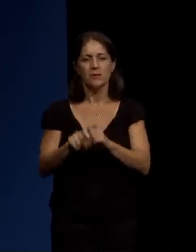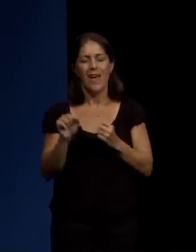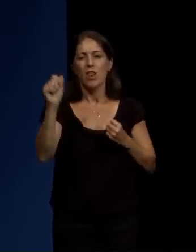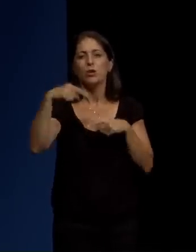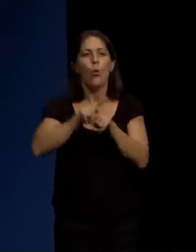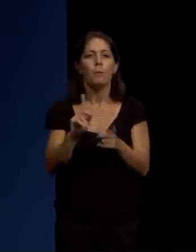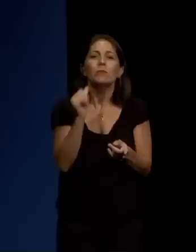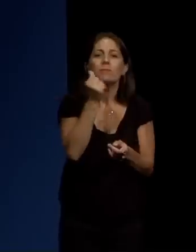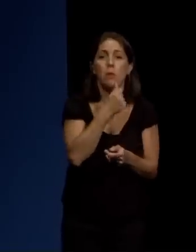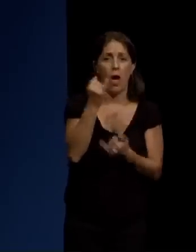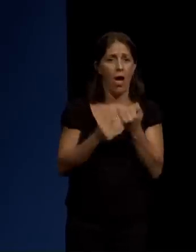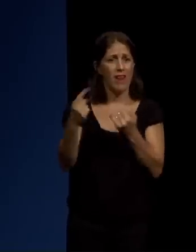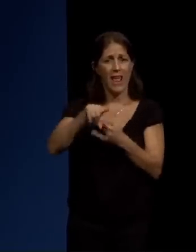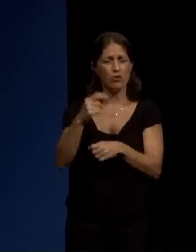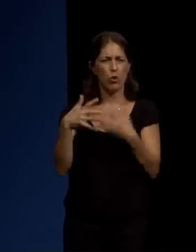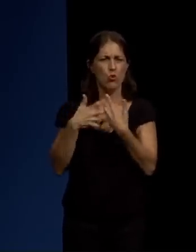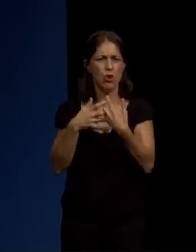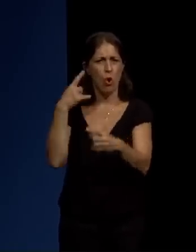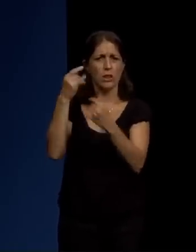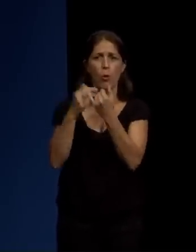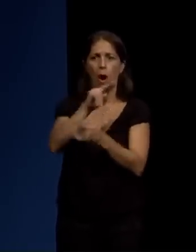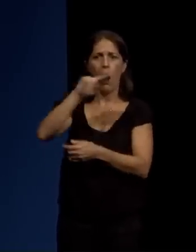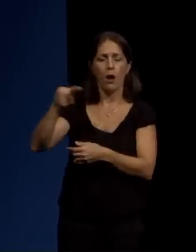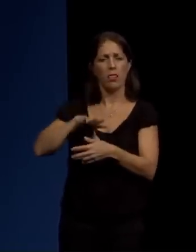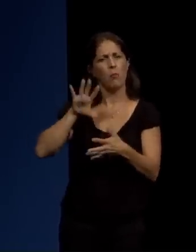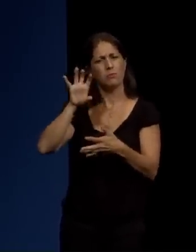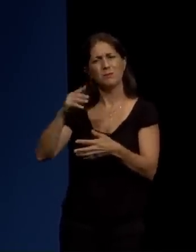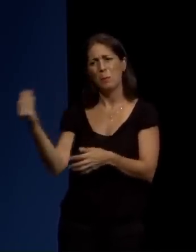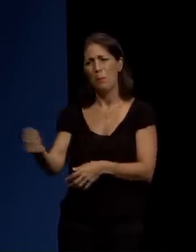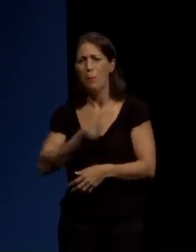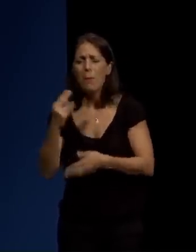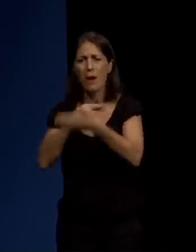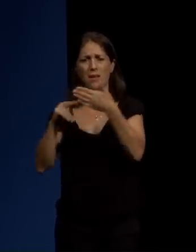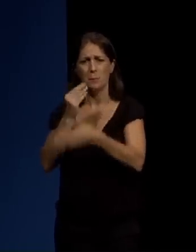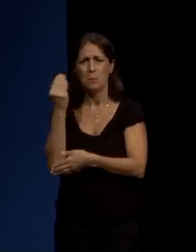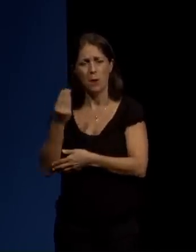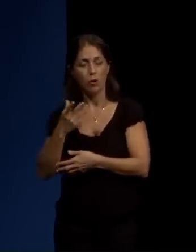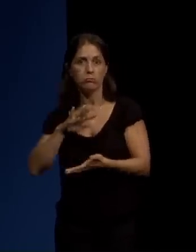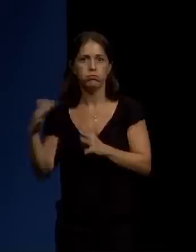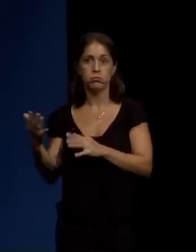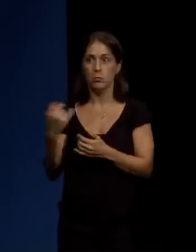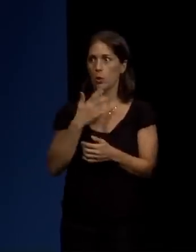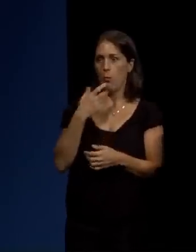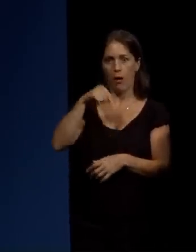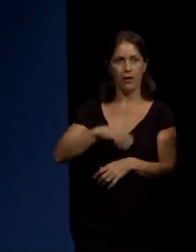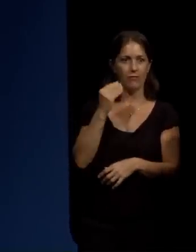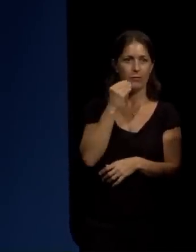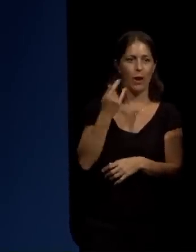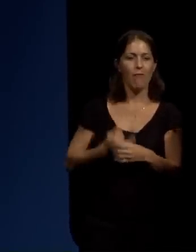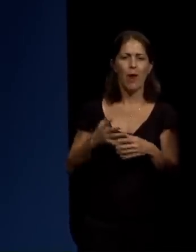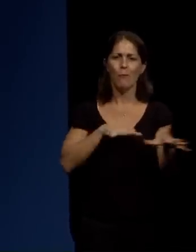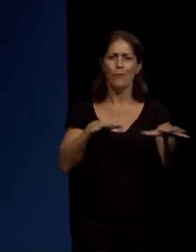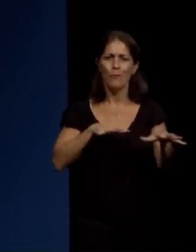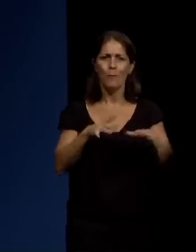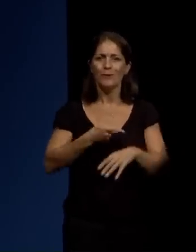súa vida para facer de Galicia un país mellor. Que vos vou dicir eu en Ferrol? Que vou dicir onde o movemento obreiro, xunto con